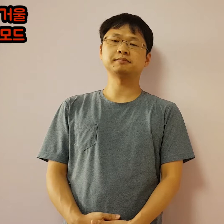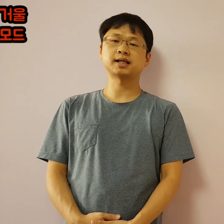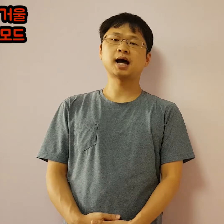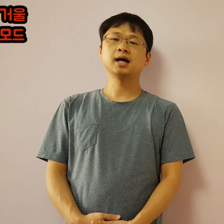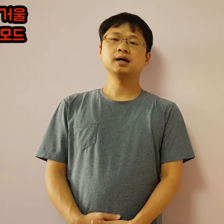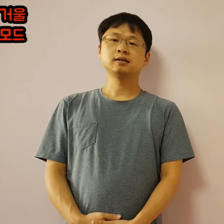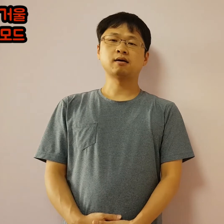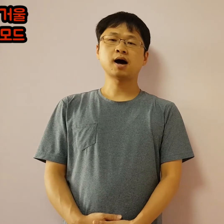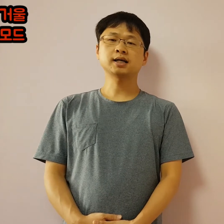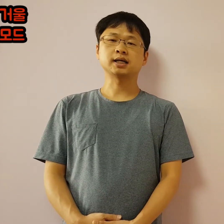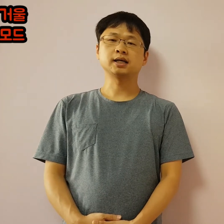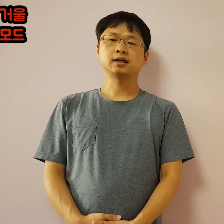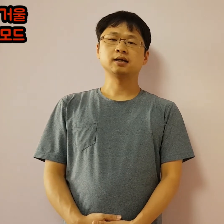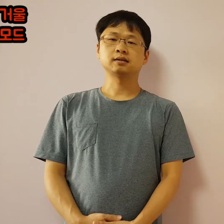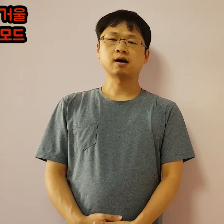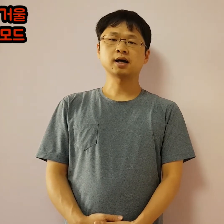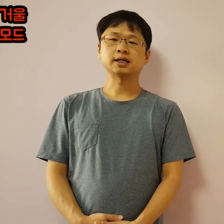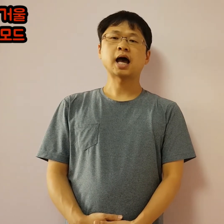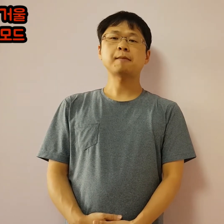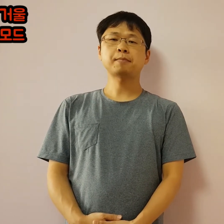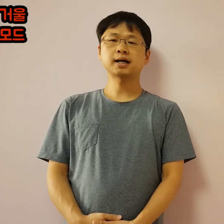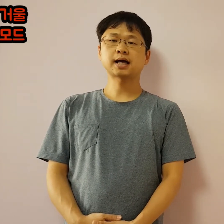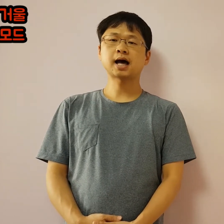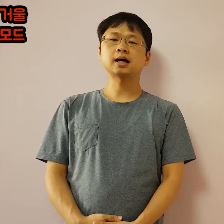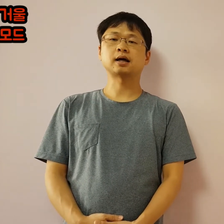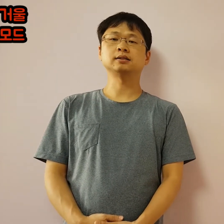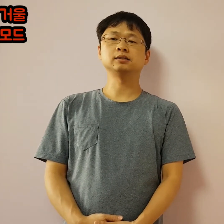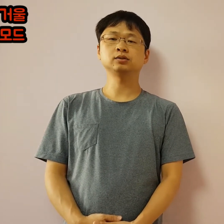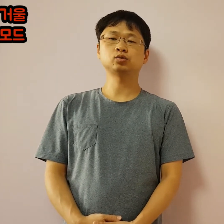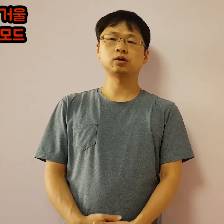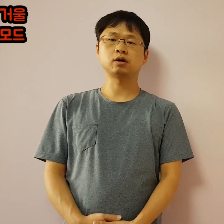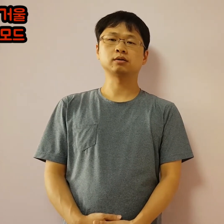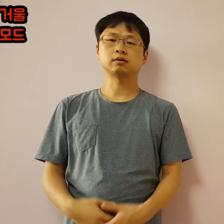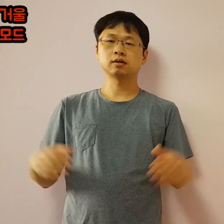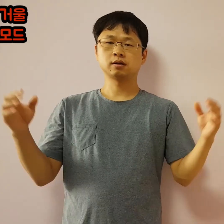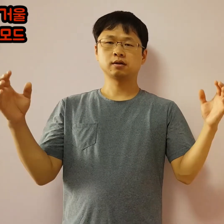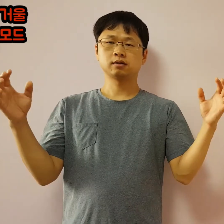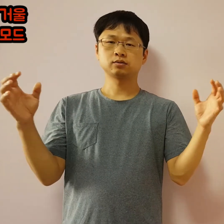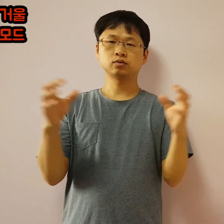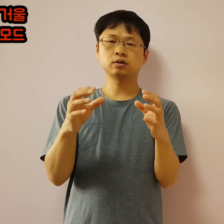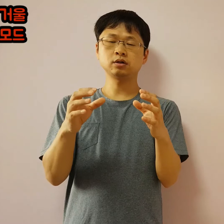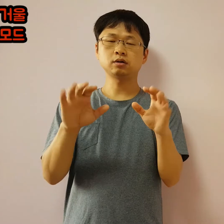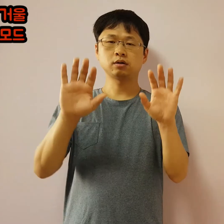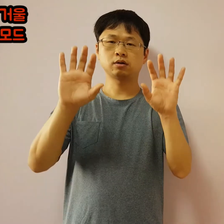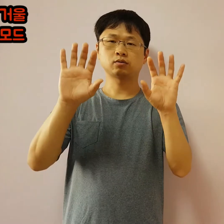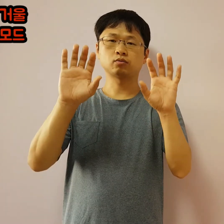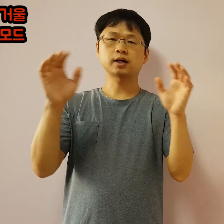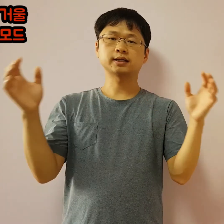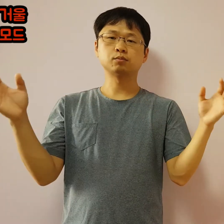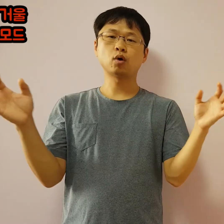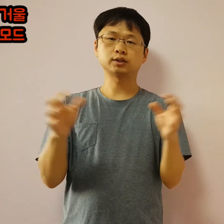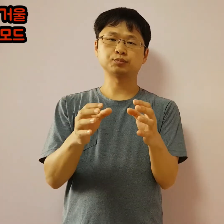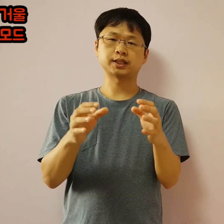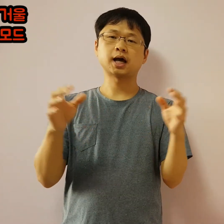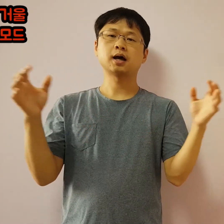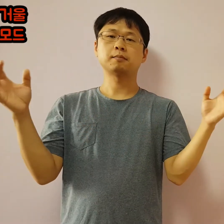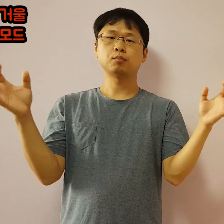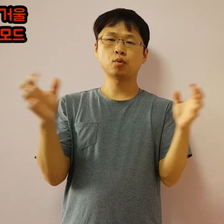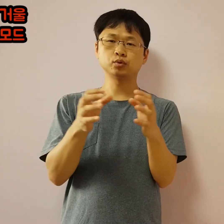알아보겠습니다. 더하기, 더하기, 합하다 라는 수어. 손을 동그랗게 해서 모아줍니다. 모으는